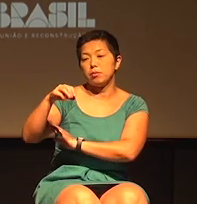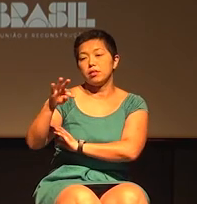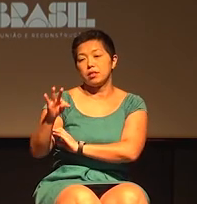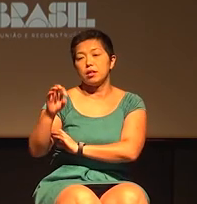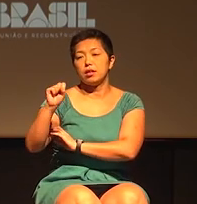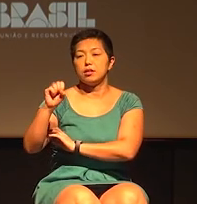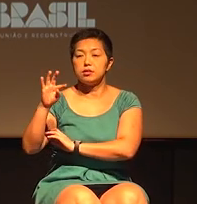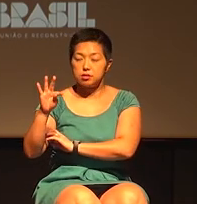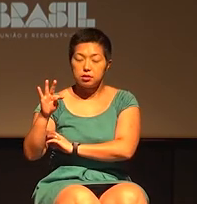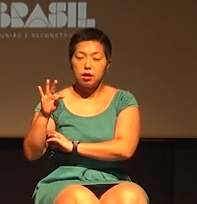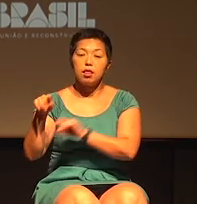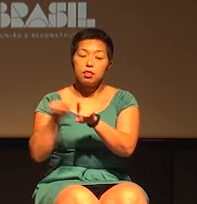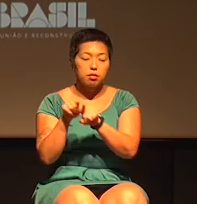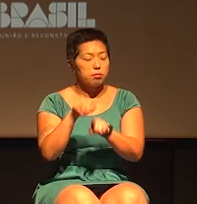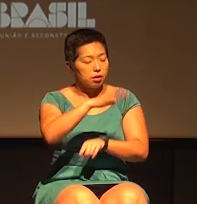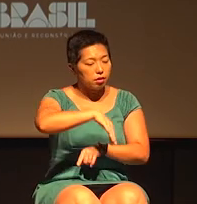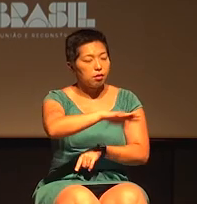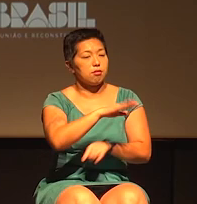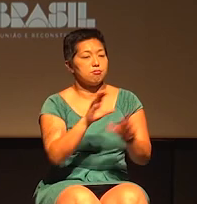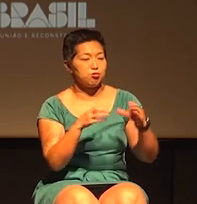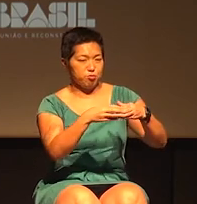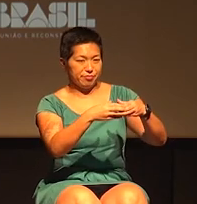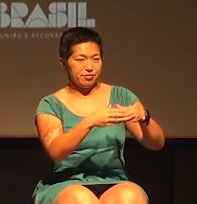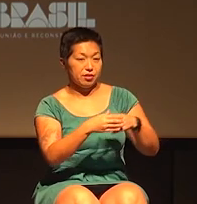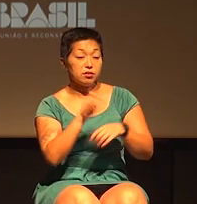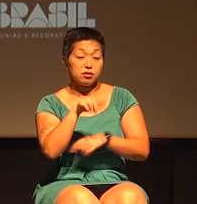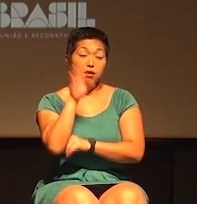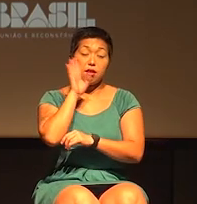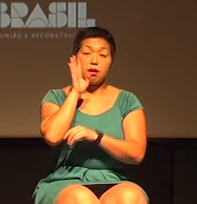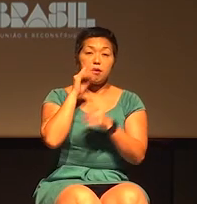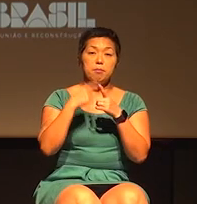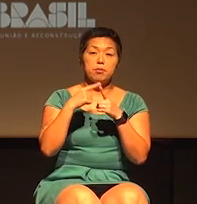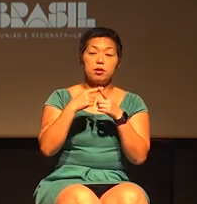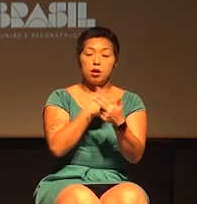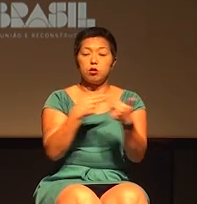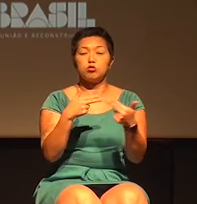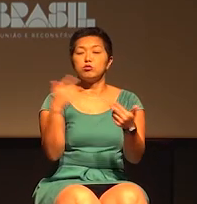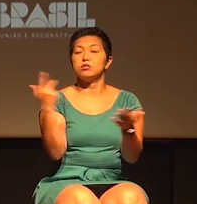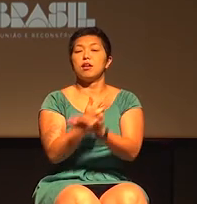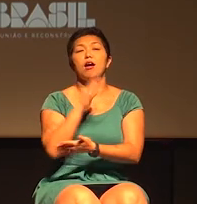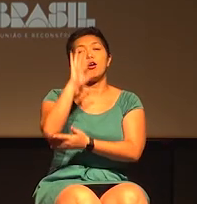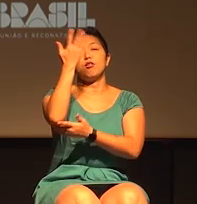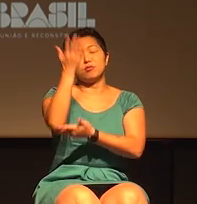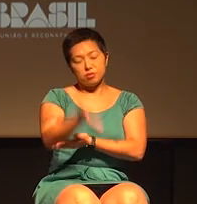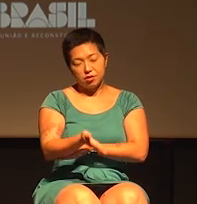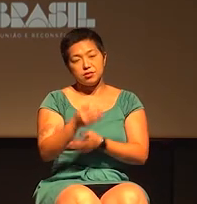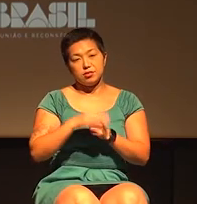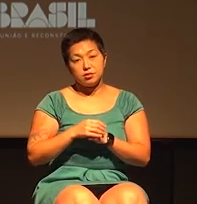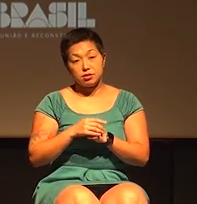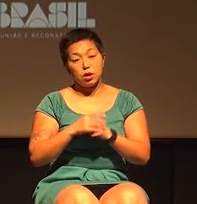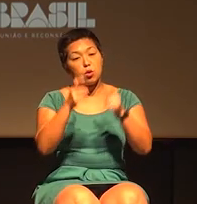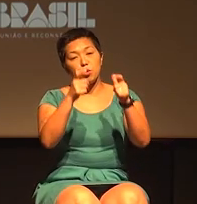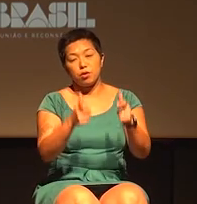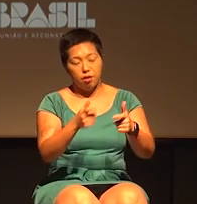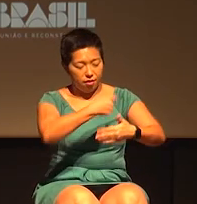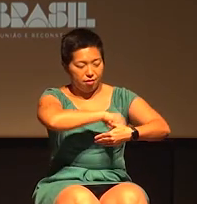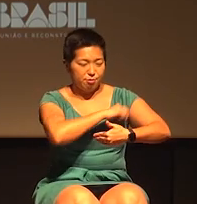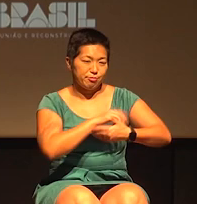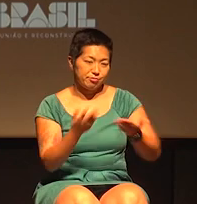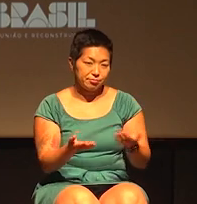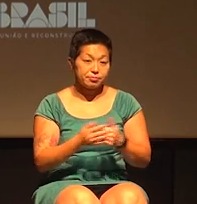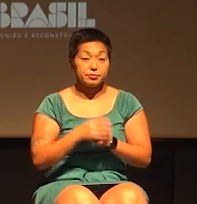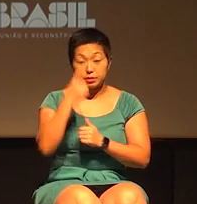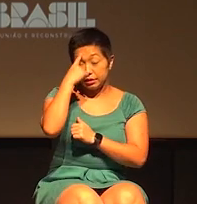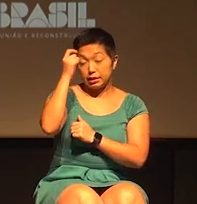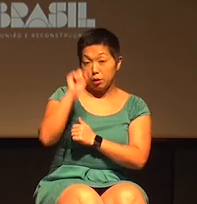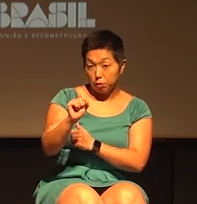territórios que é um negócio muito bacana porque é onde as coisas estão acontecendo bastante hoje em dia são nas cozinhas e aí